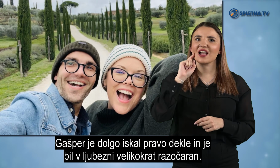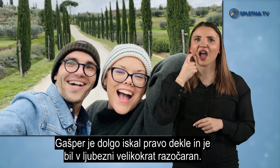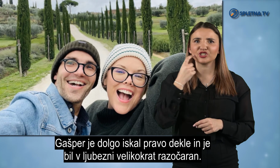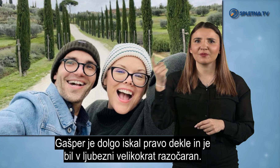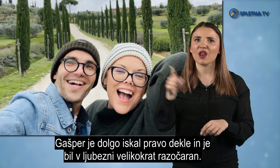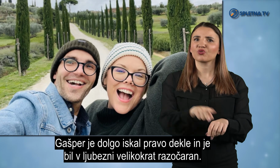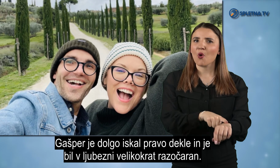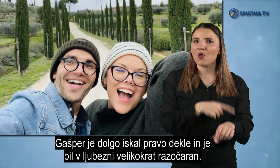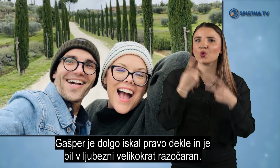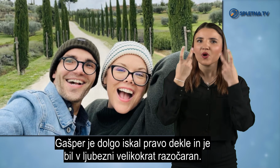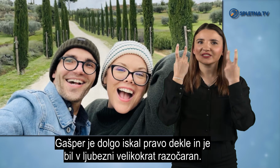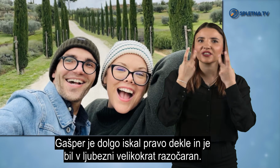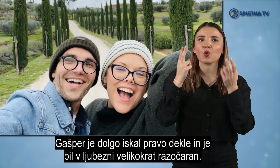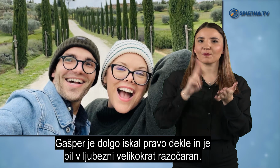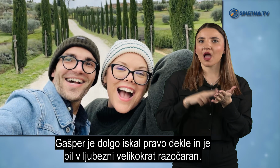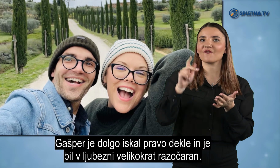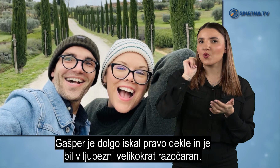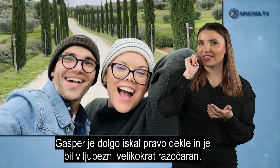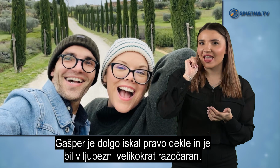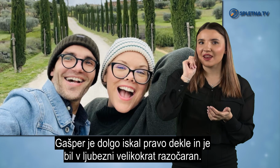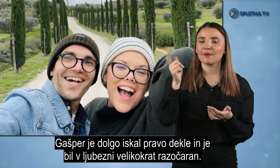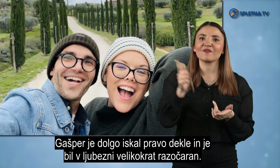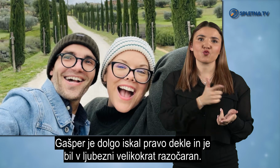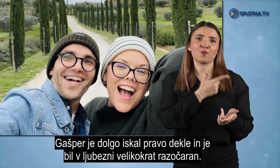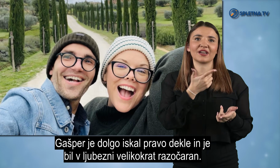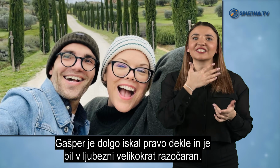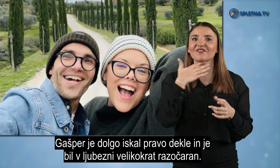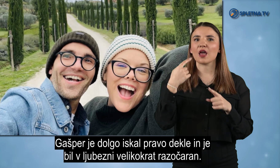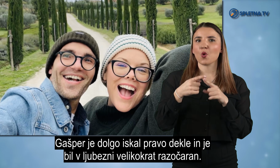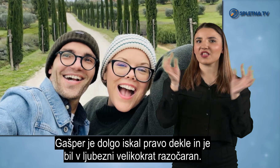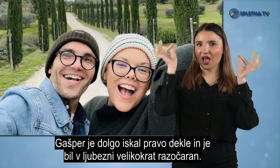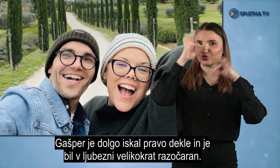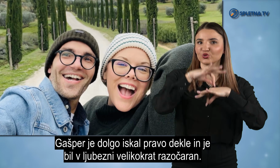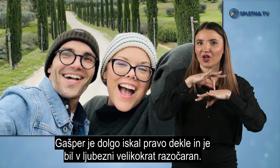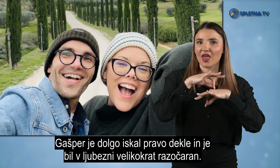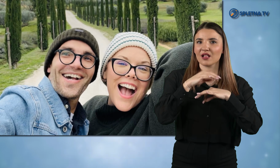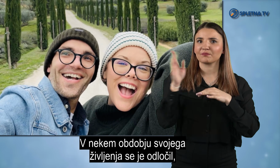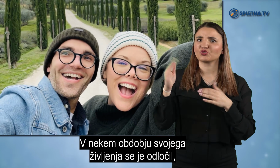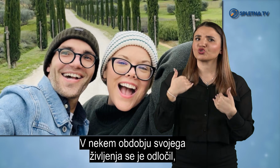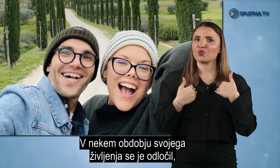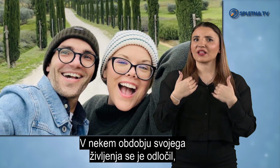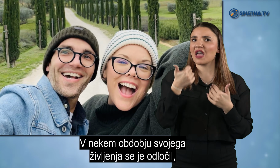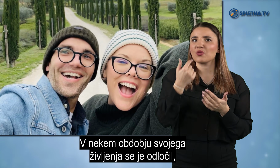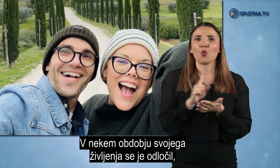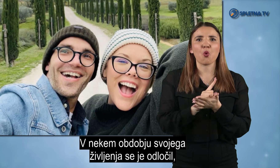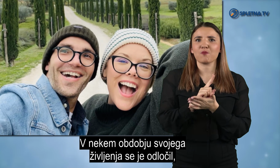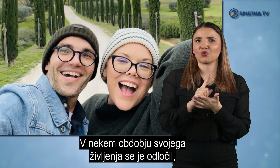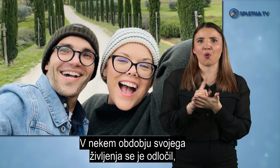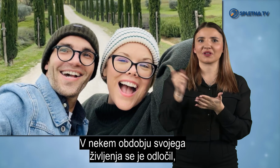Gašper je dolgo iskal pravo dekle in je bil v ljubezni velikokrat razočaran. V nekem obdobju svojega življenja se